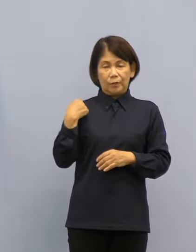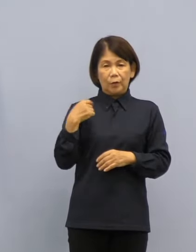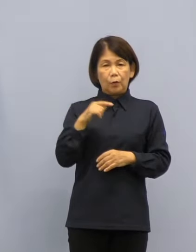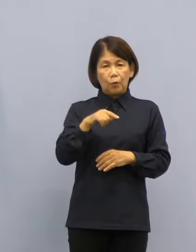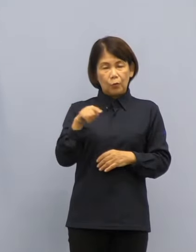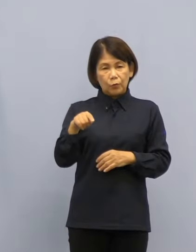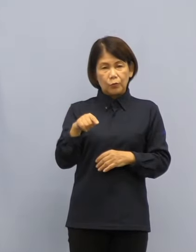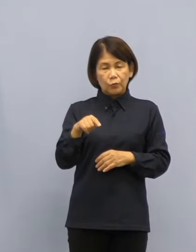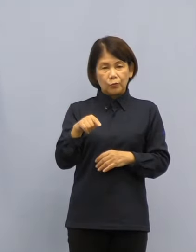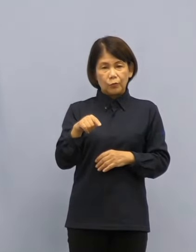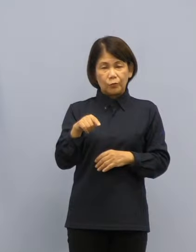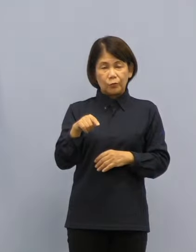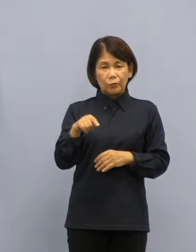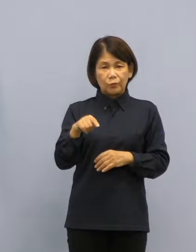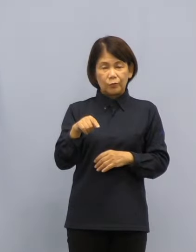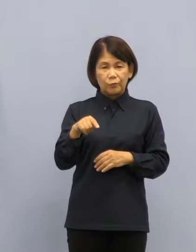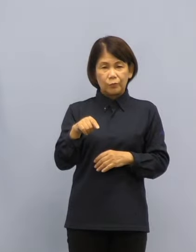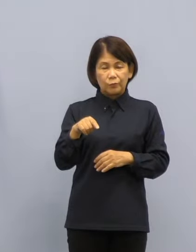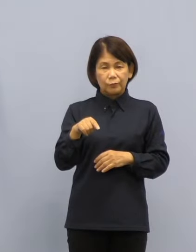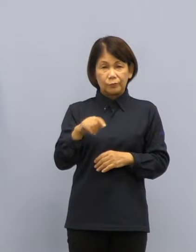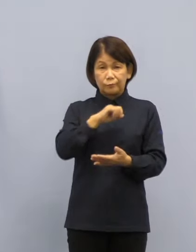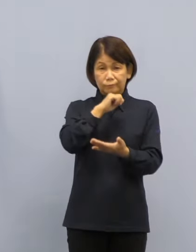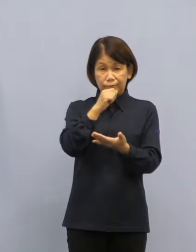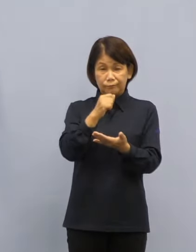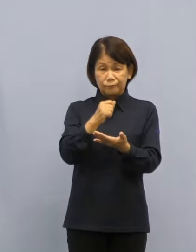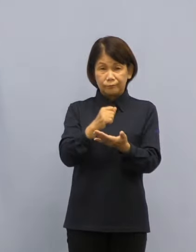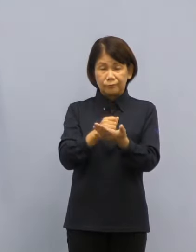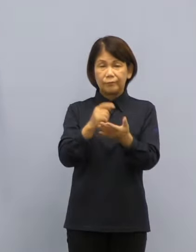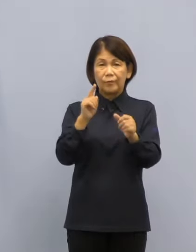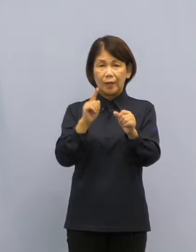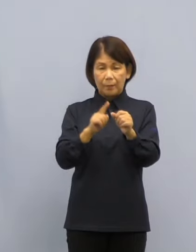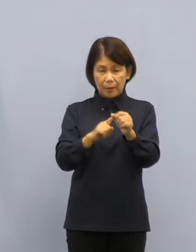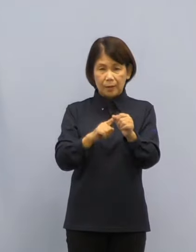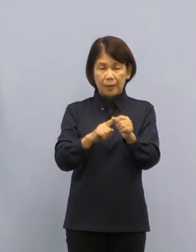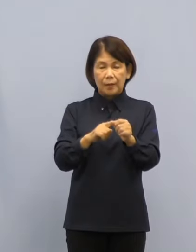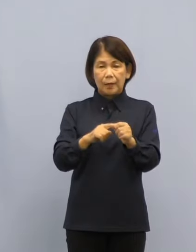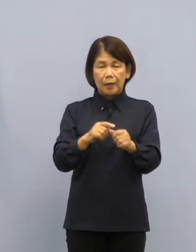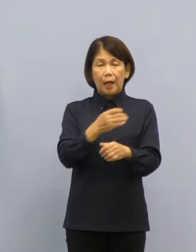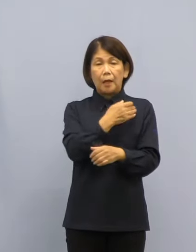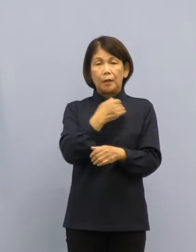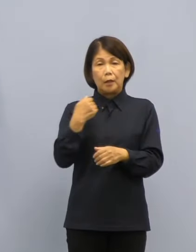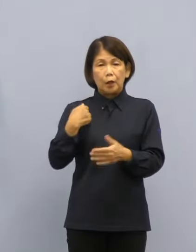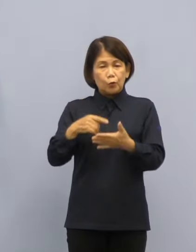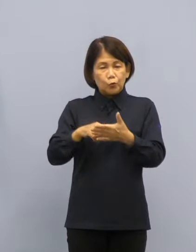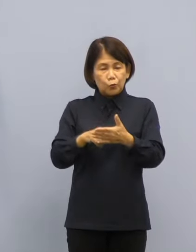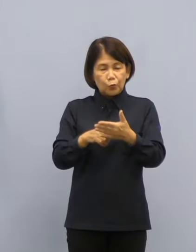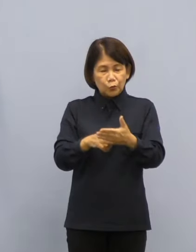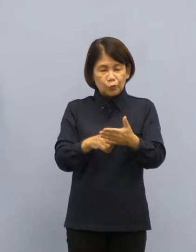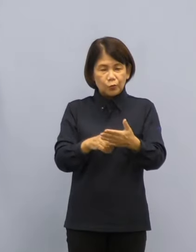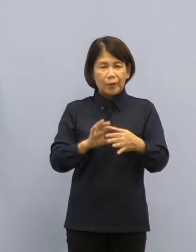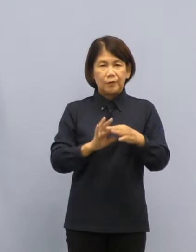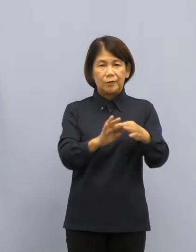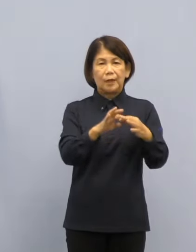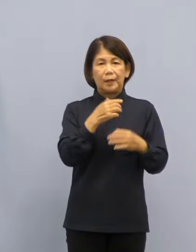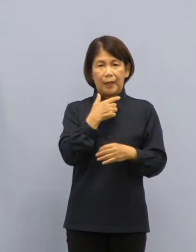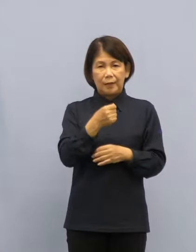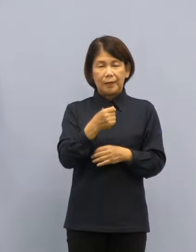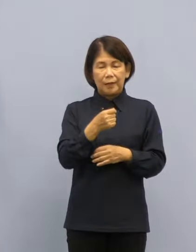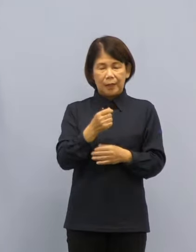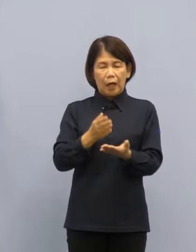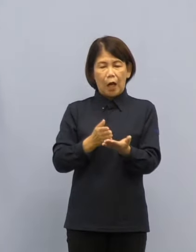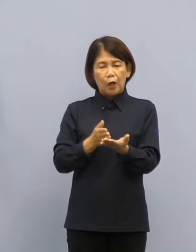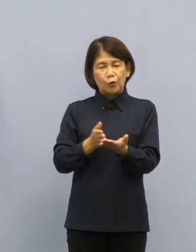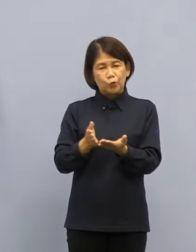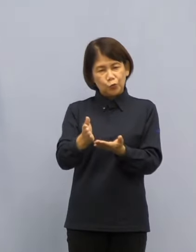ですね、我々としてできる限りの努力はしたいと思いますけど、先ほど申し上げた通りルートに関してはなかなかその佐賀県